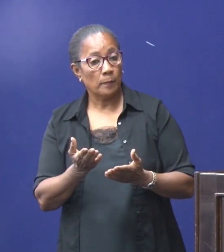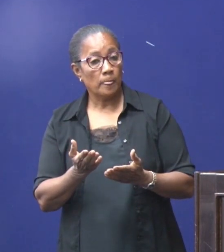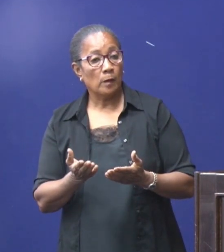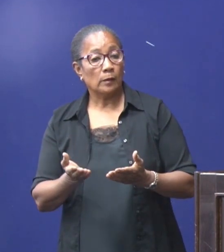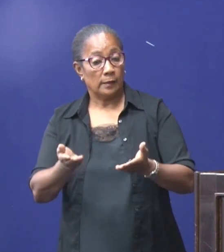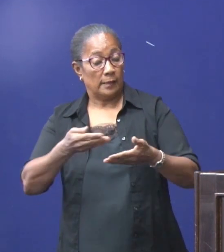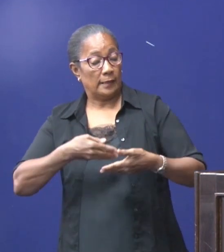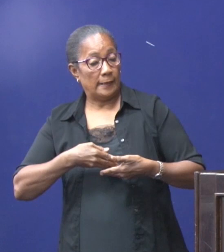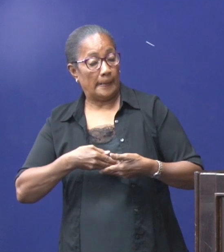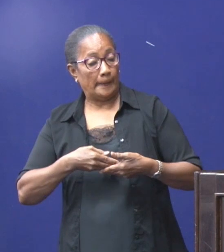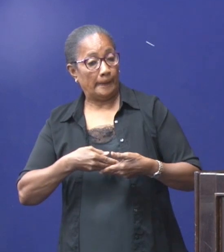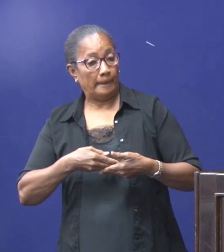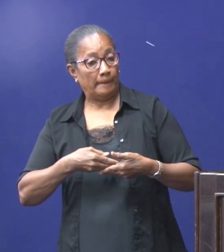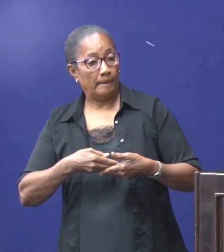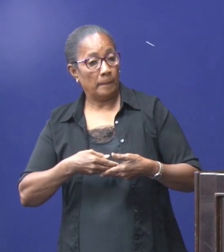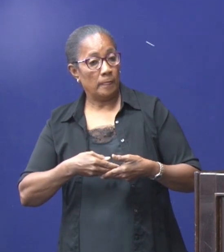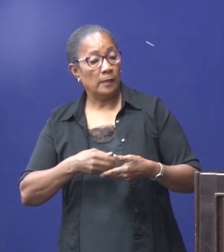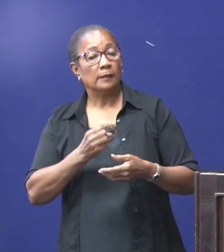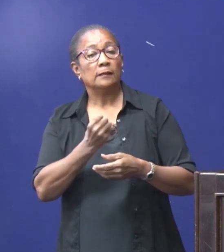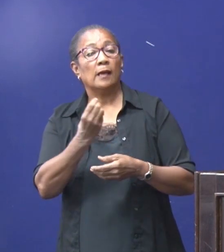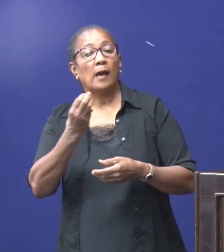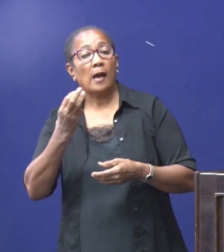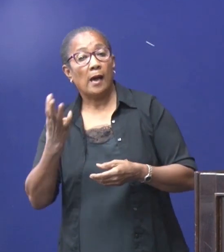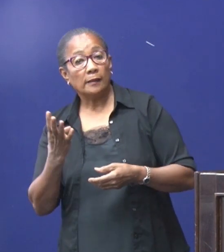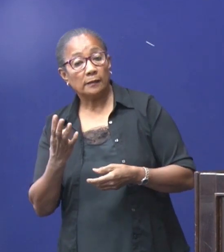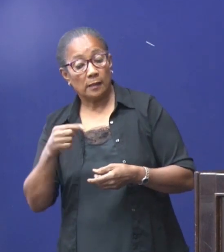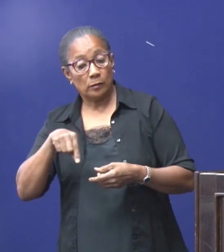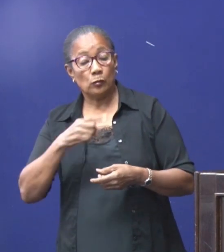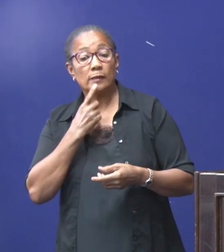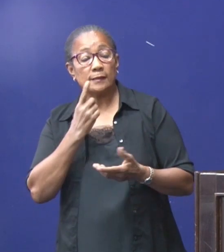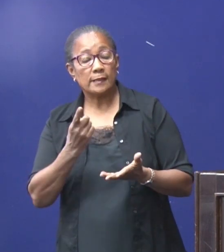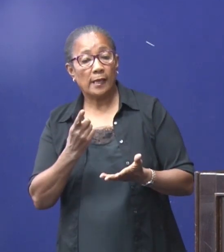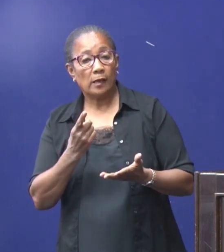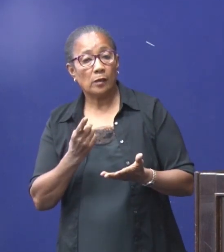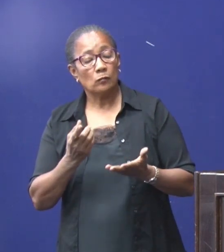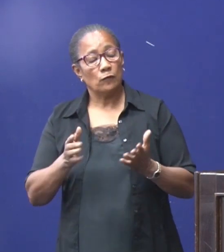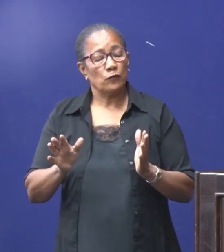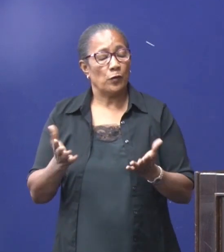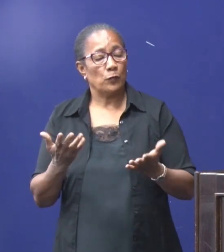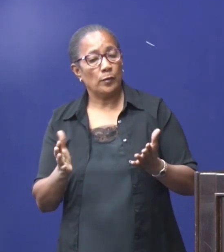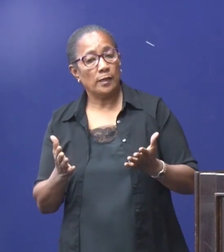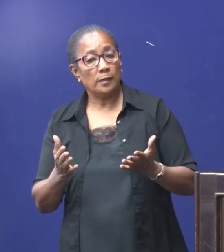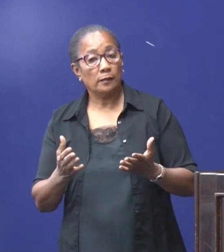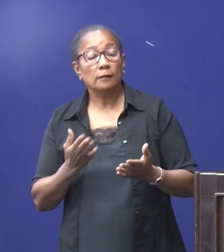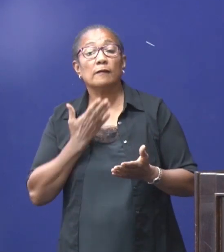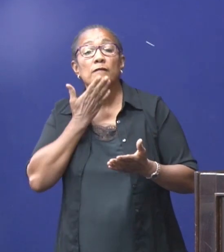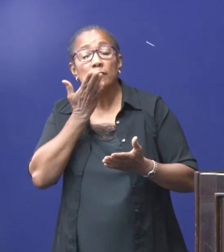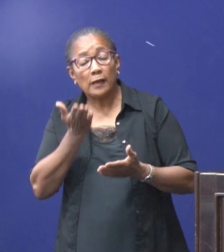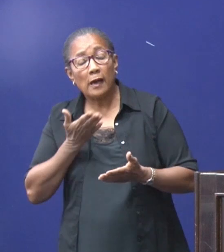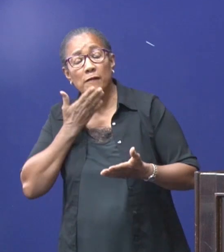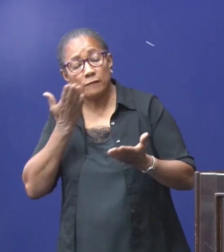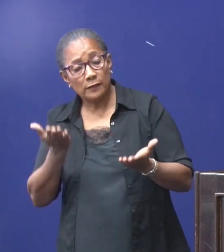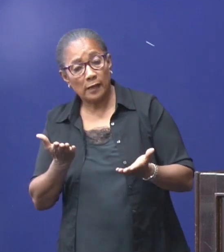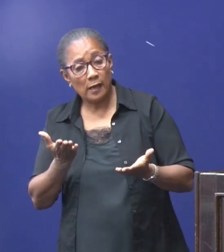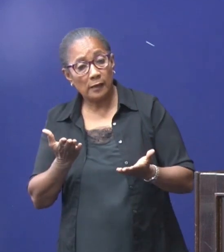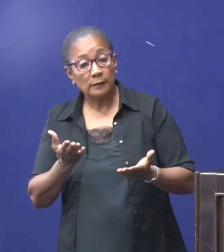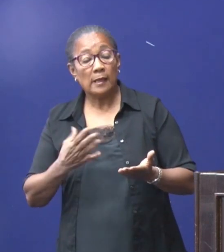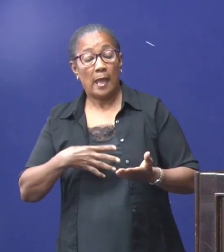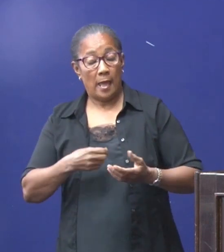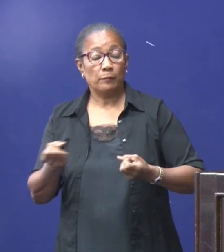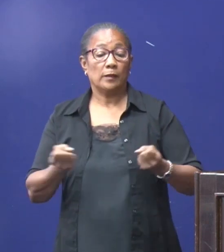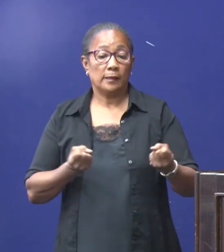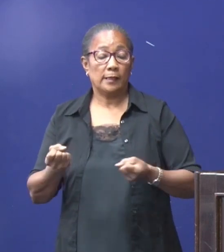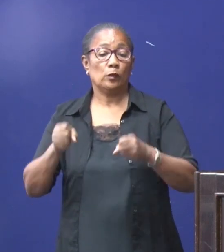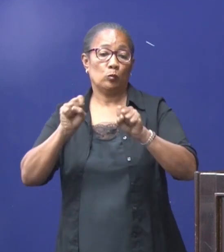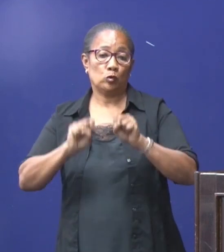worden binnengebracht. Dat aantal is genoemd nu vanwege de grote vraag. Heeft de regering namelijk